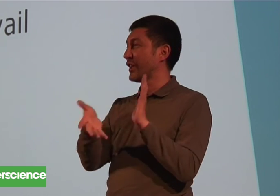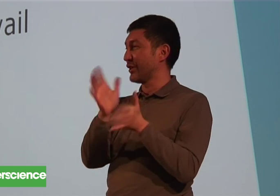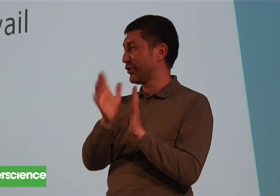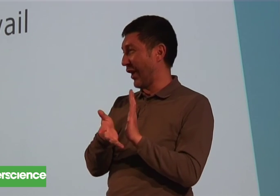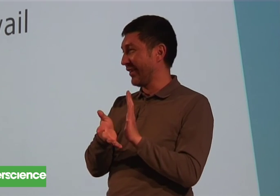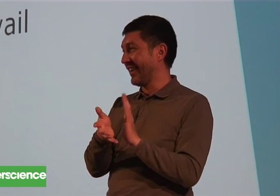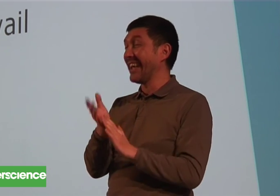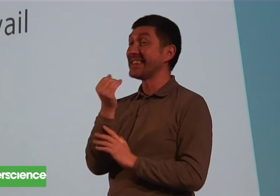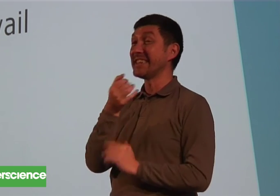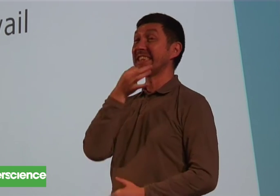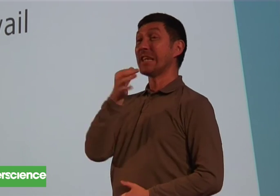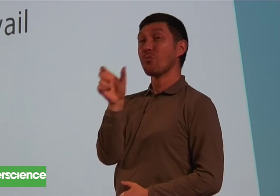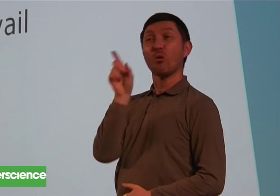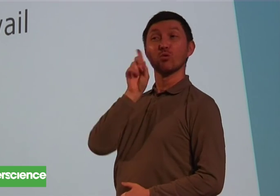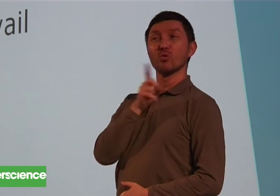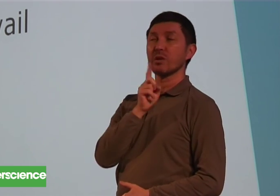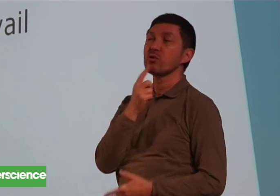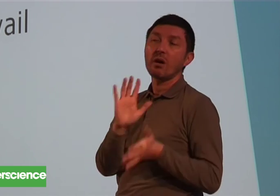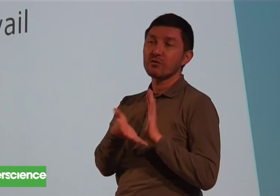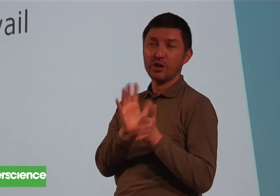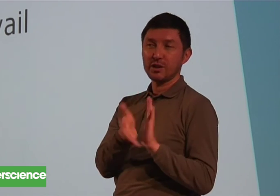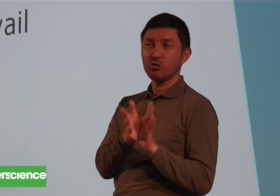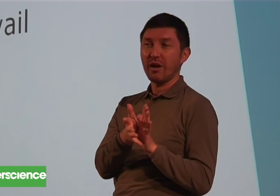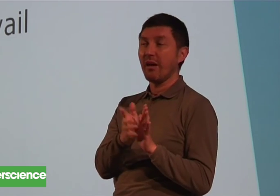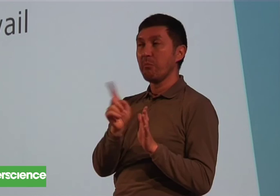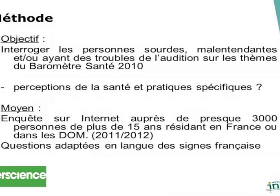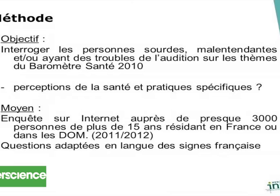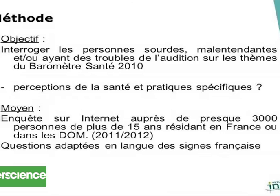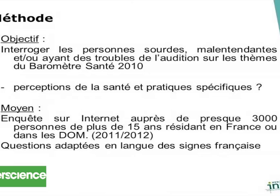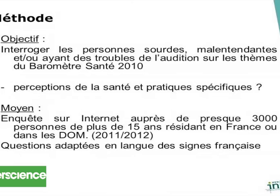dirais sourds, c'est sourds gestuels, pour simplifier.